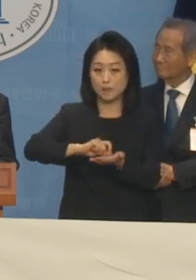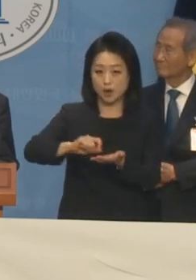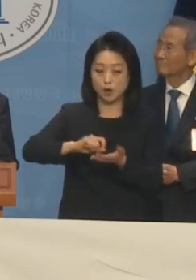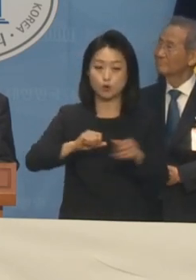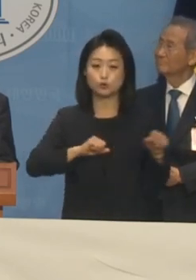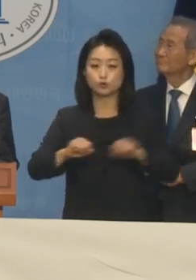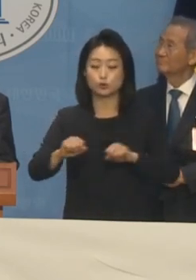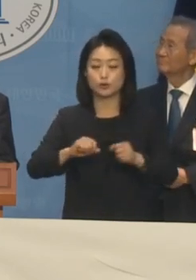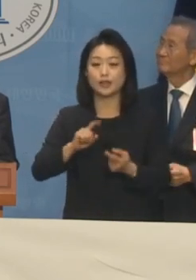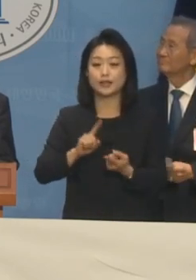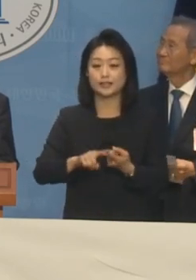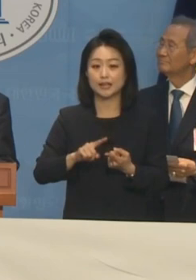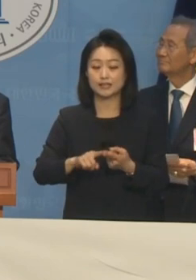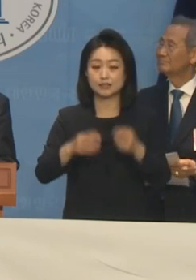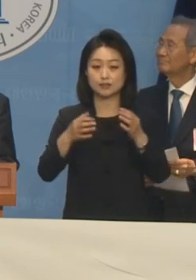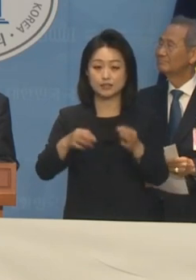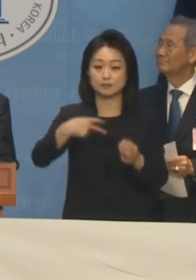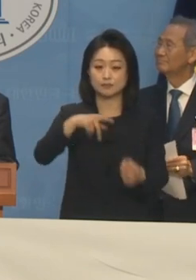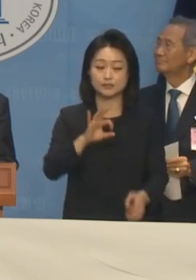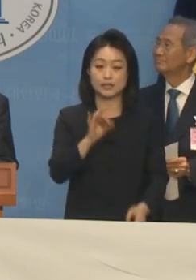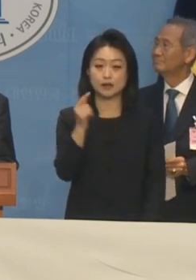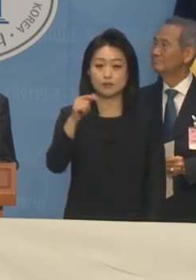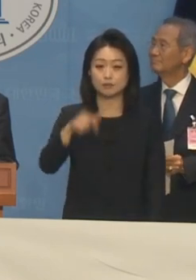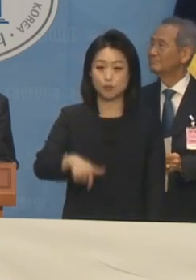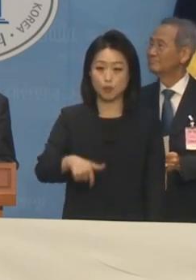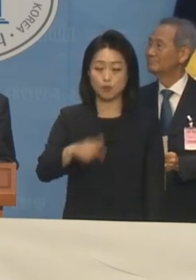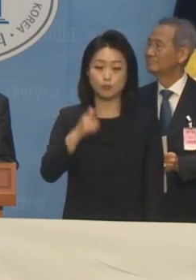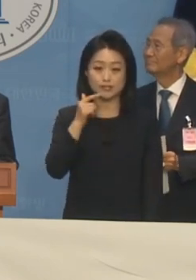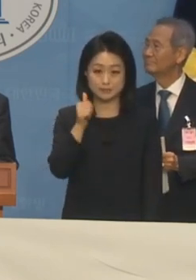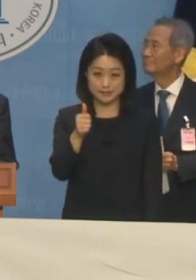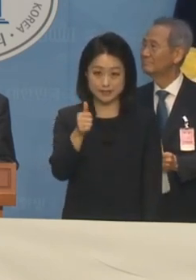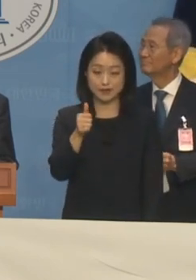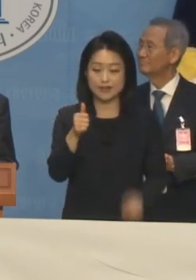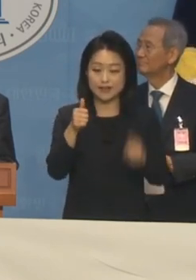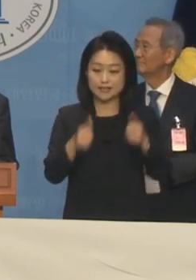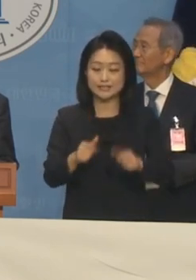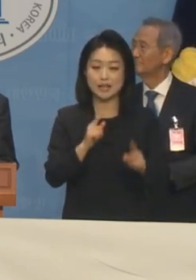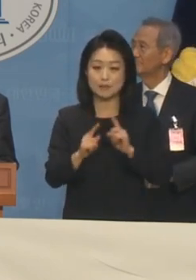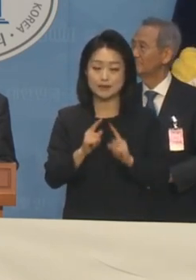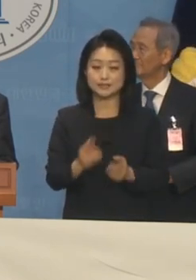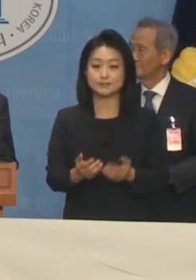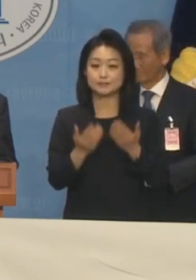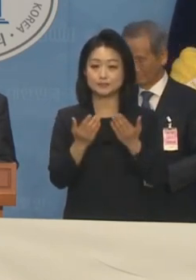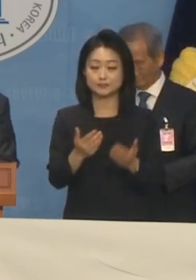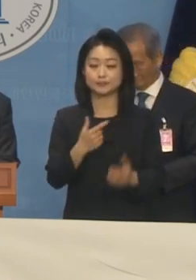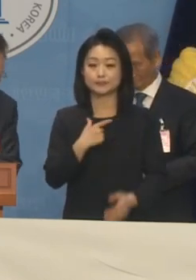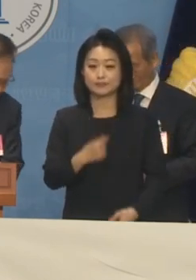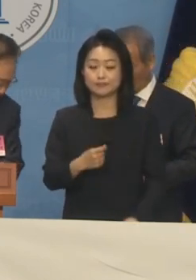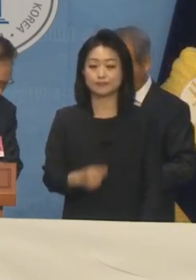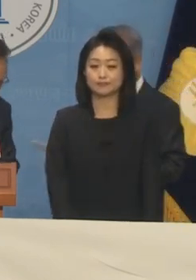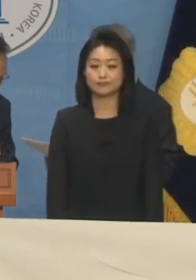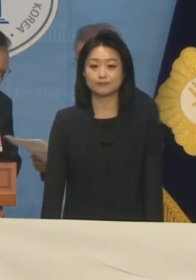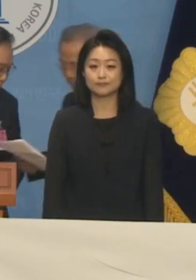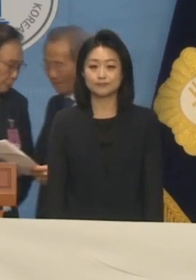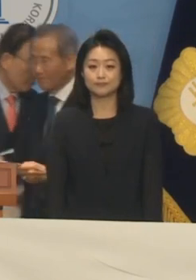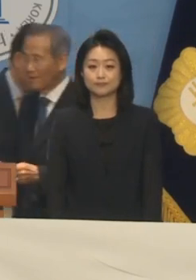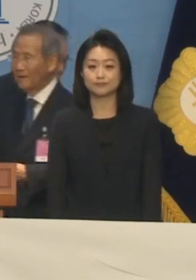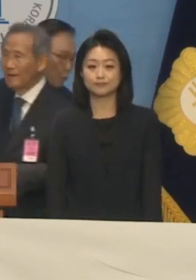대해 김상복 목사님께서 인사 말씀을 하시겠습니다.